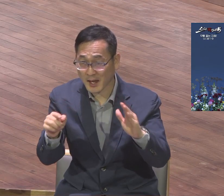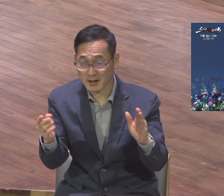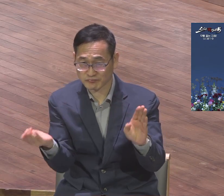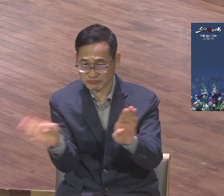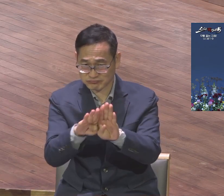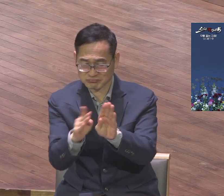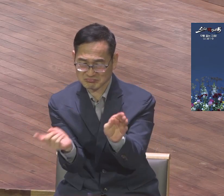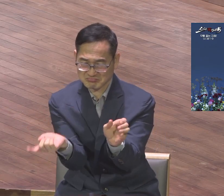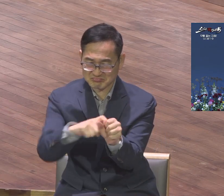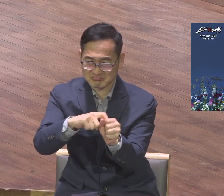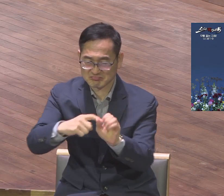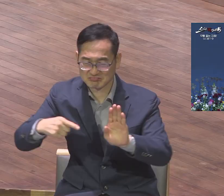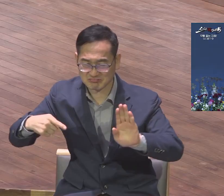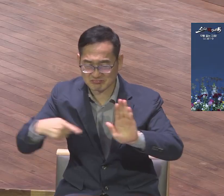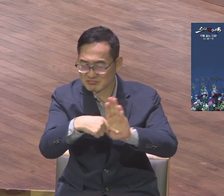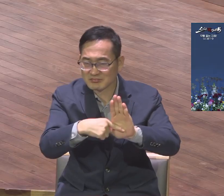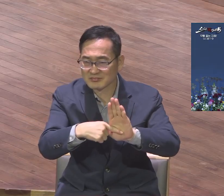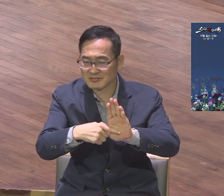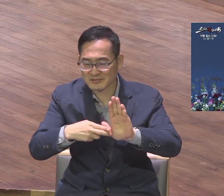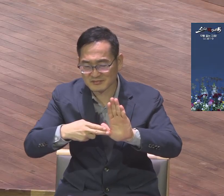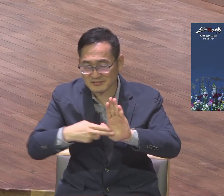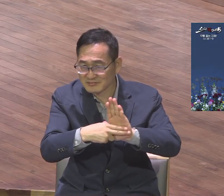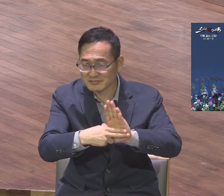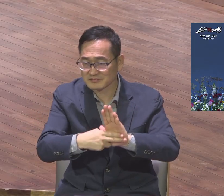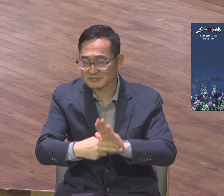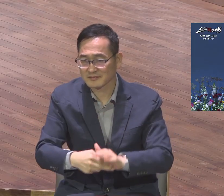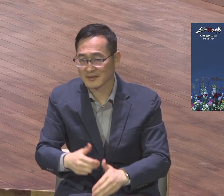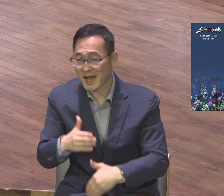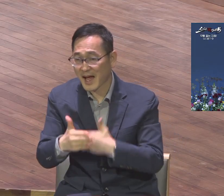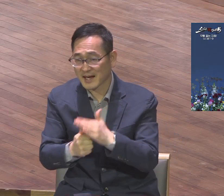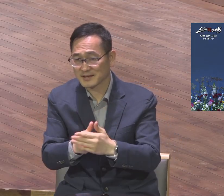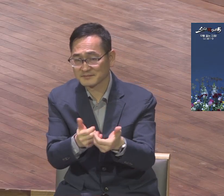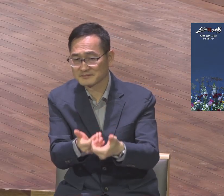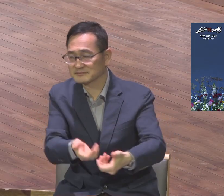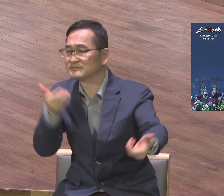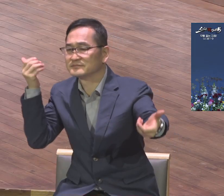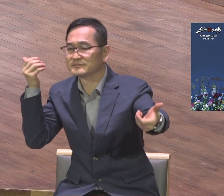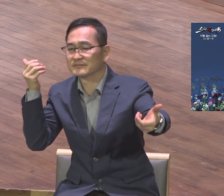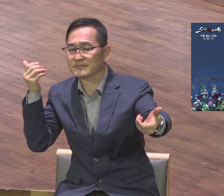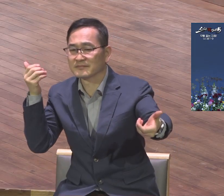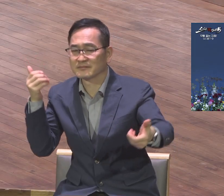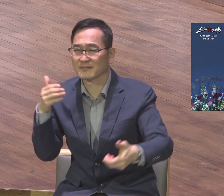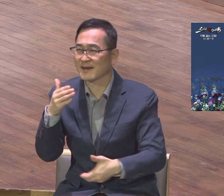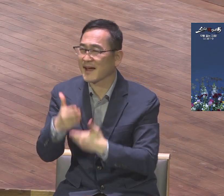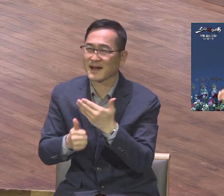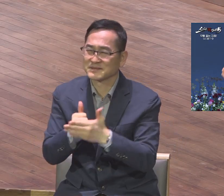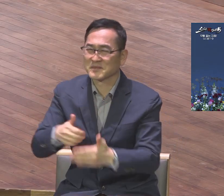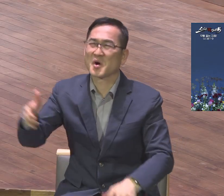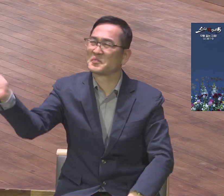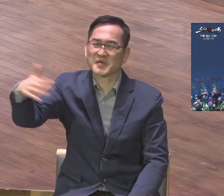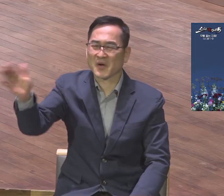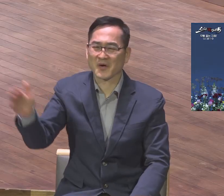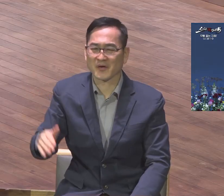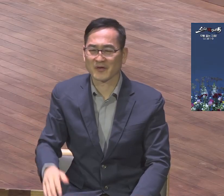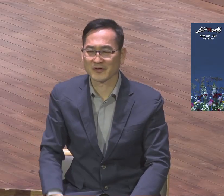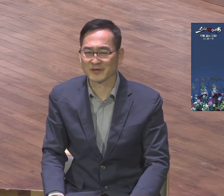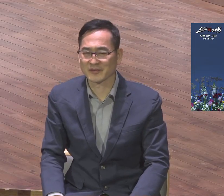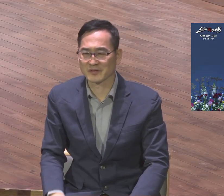닫아버리고 하나님이 육신의 눈에 안 보이니까 하나님이 없다. 성전의 문